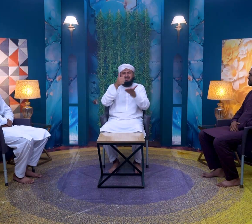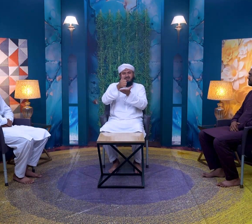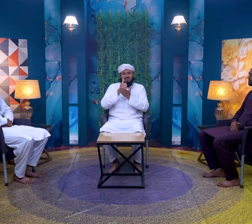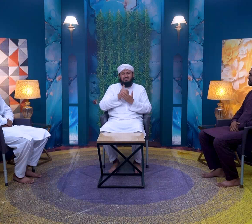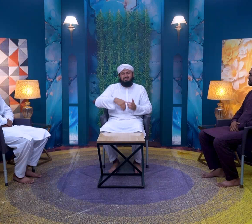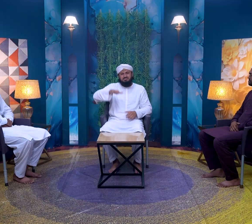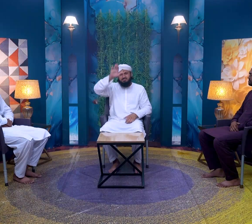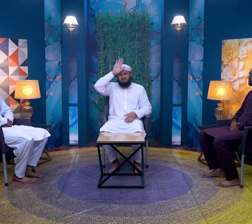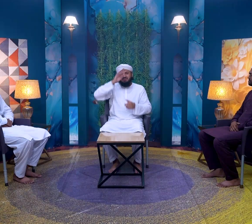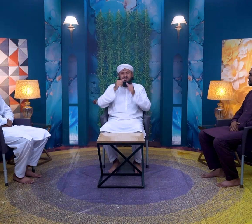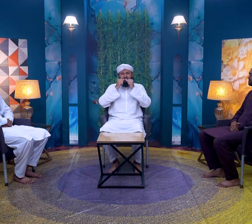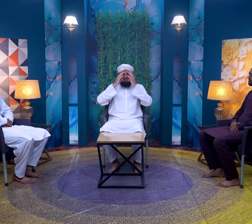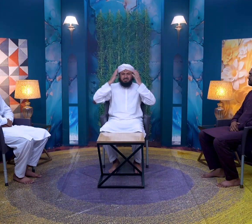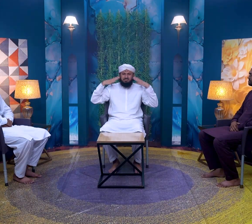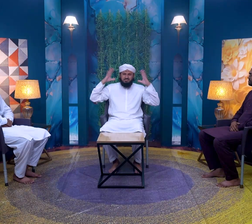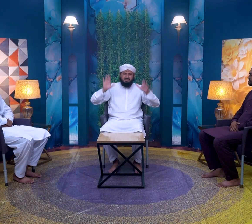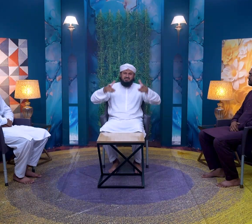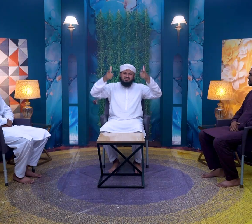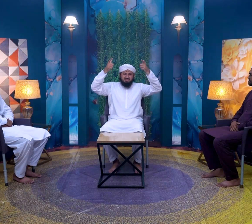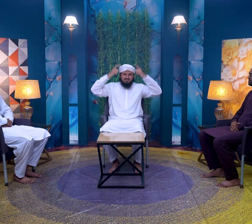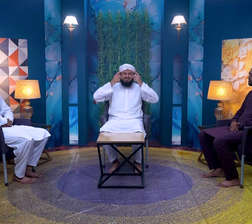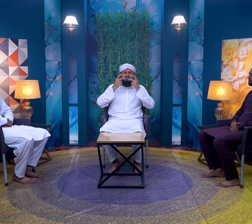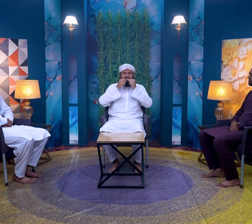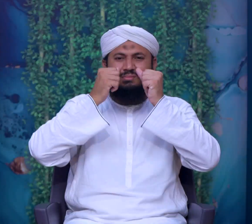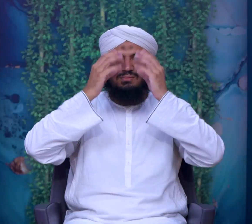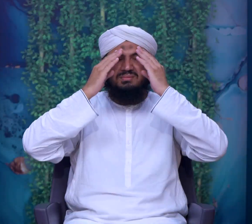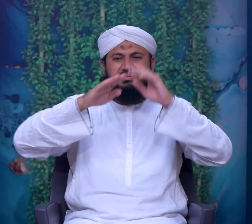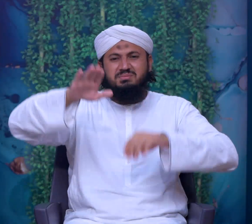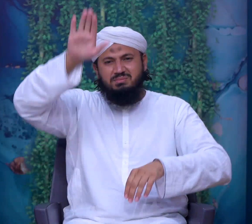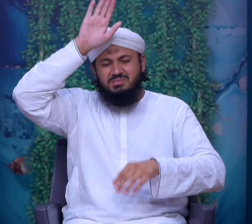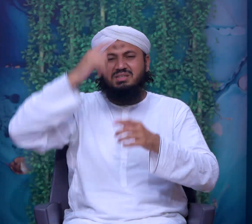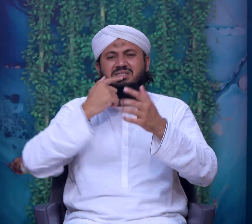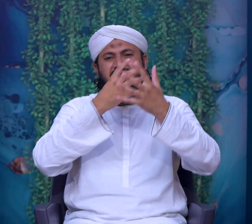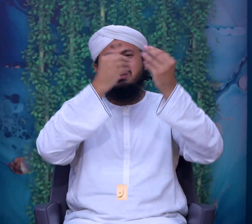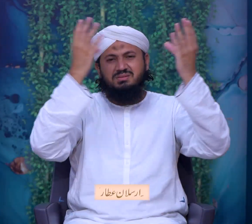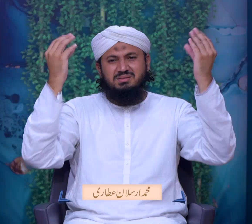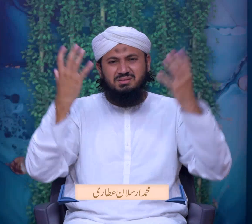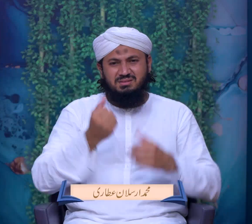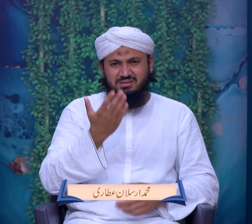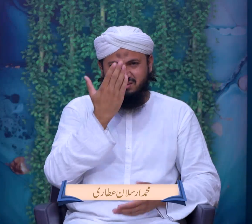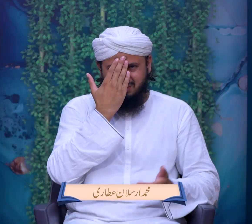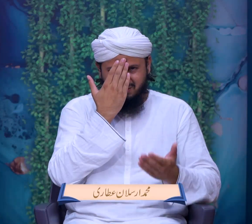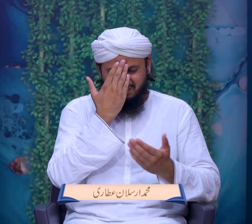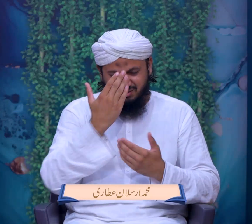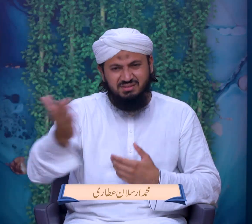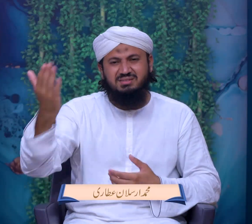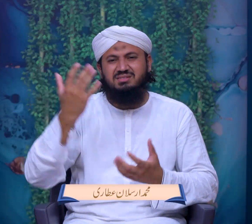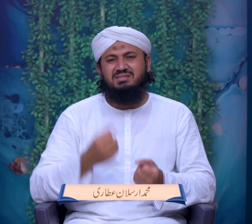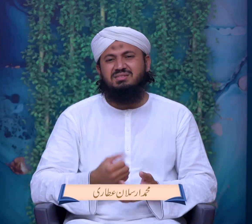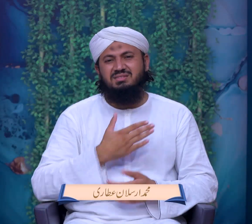تاج والے دیکھ کر تیرا امامہ نور کا، سر جھکاتے ہیں الہی بول بالا نور کا، جو گدا